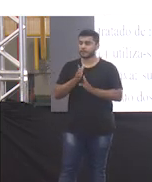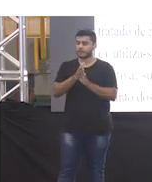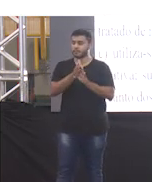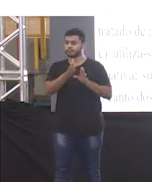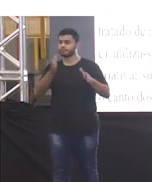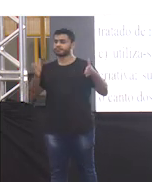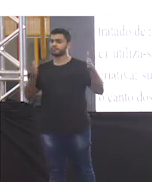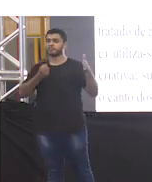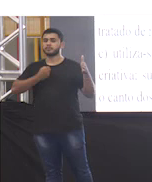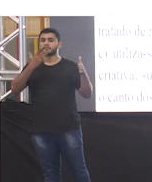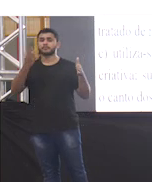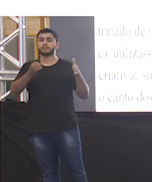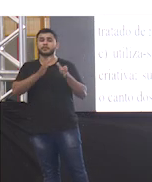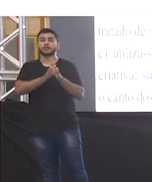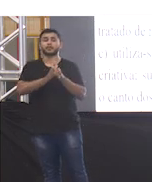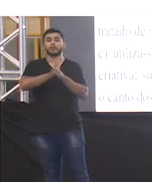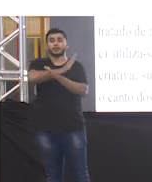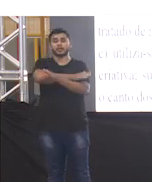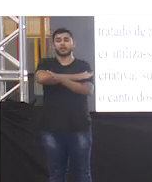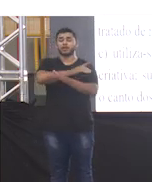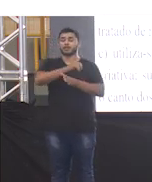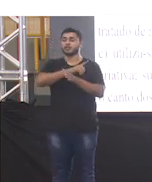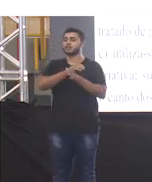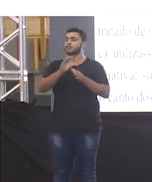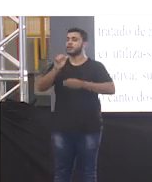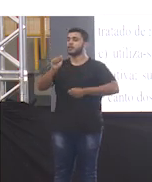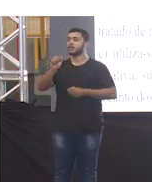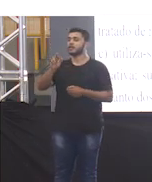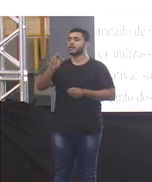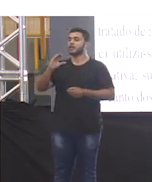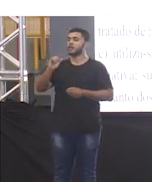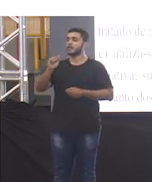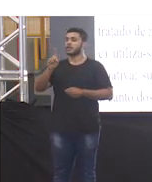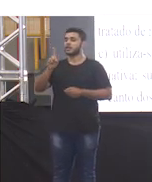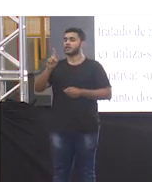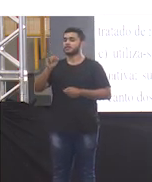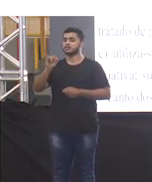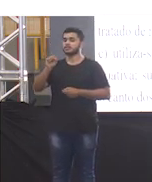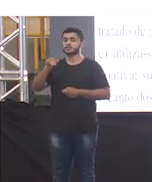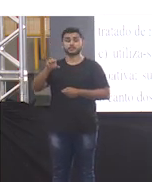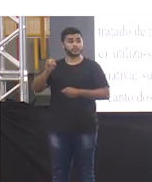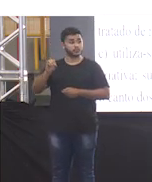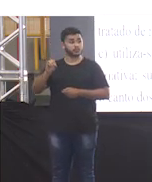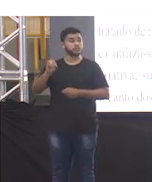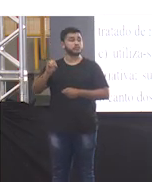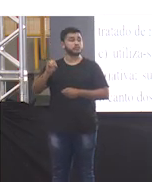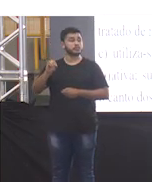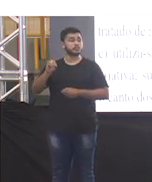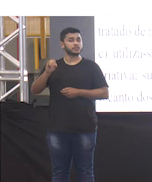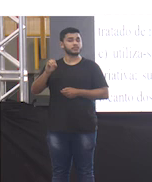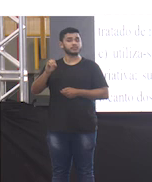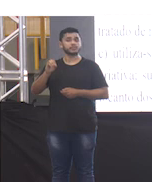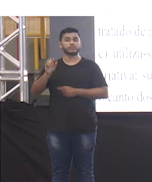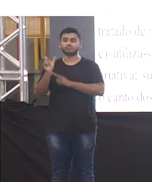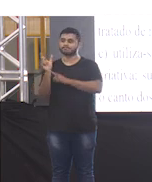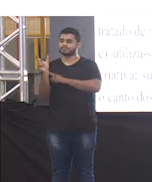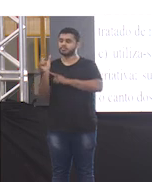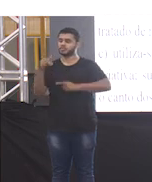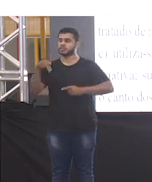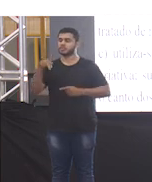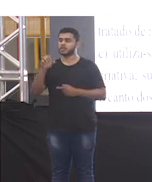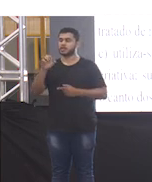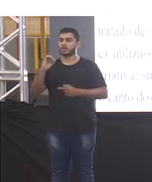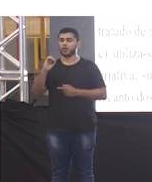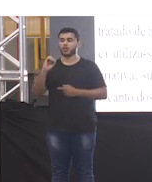romantismo? É o arcadismo. O arcadismo também ficou conhecido como